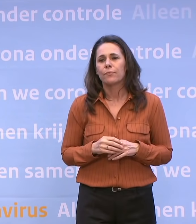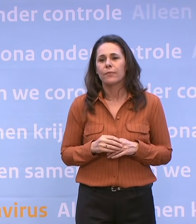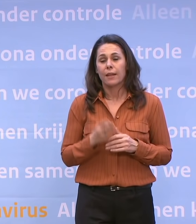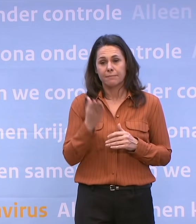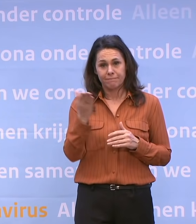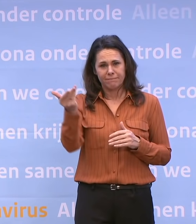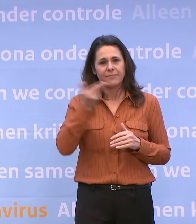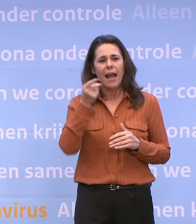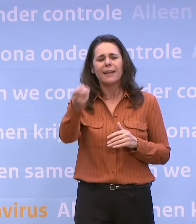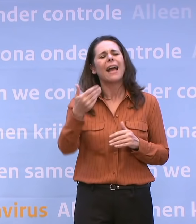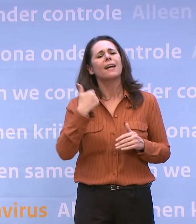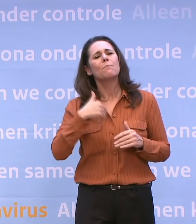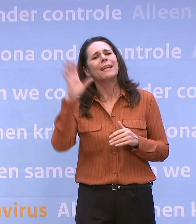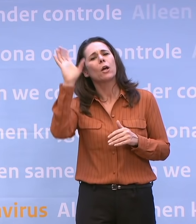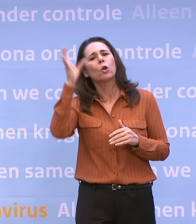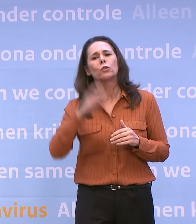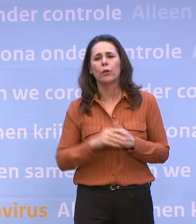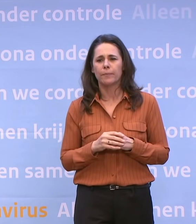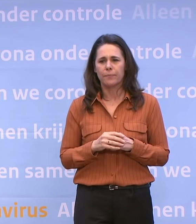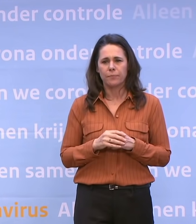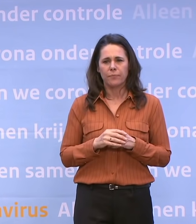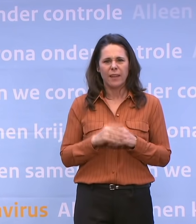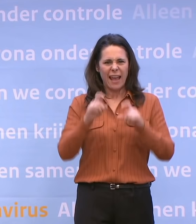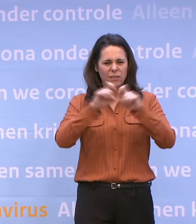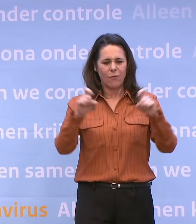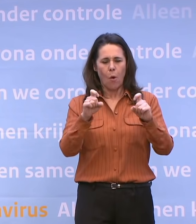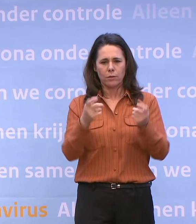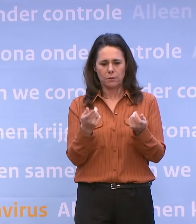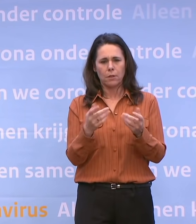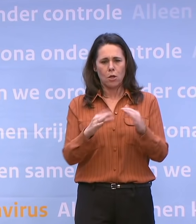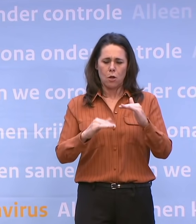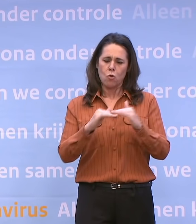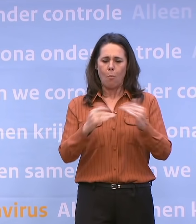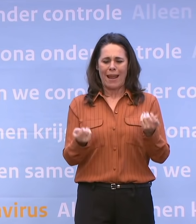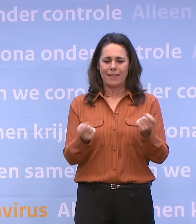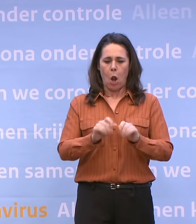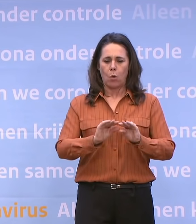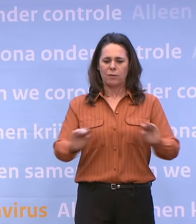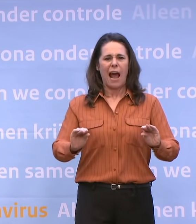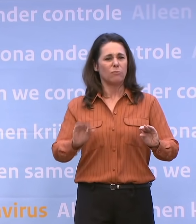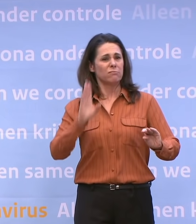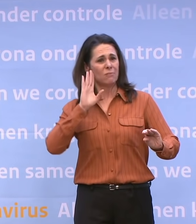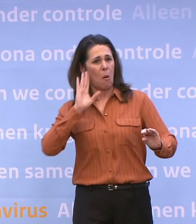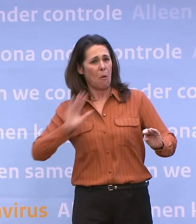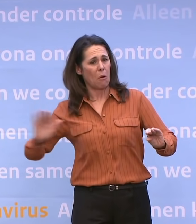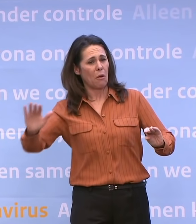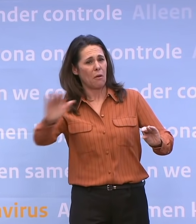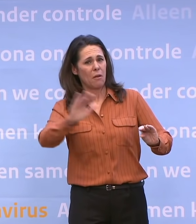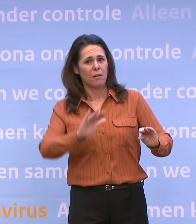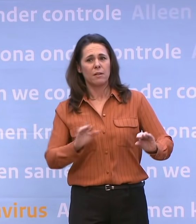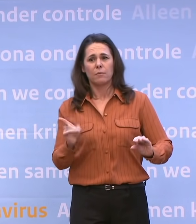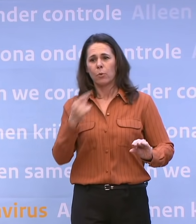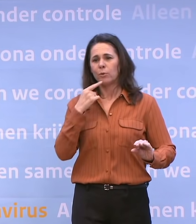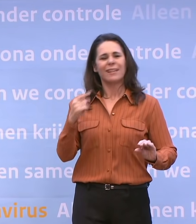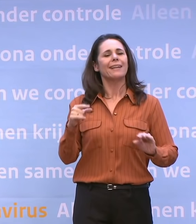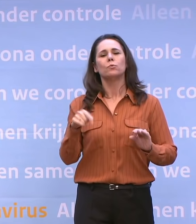Ja. Meneer Rutte, het woord complete lockdown valt nogal eens. U breidt alleen de regels niet uit, u